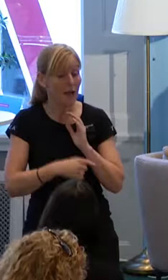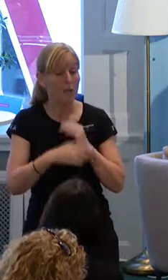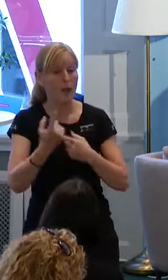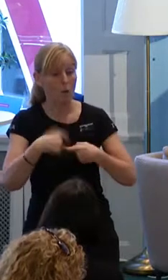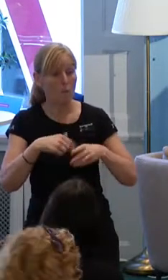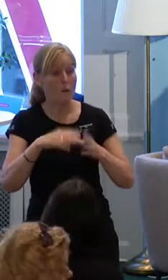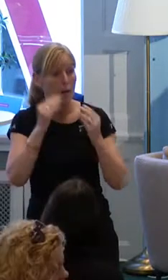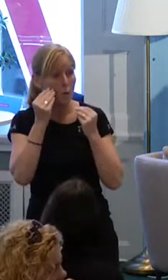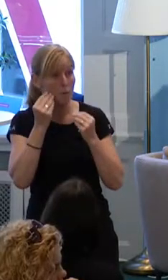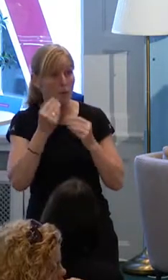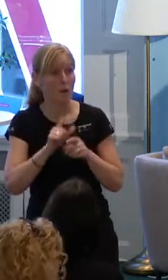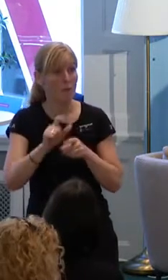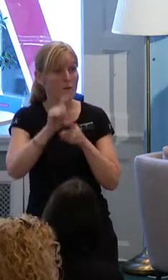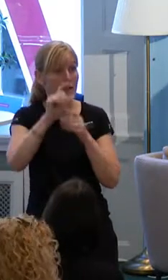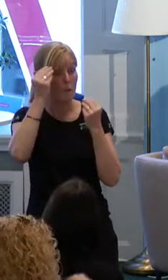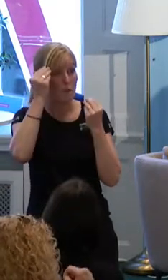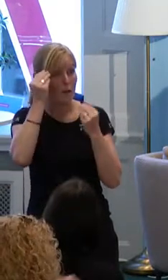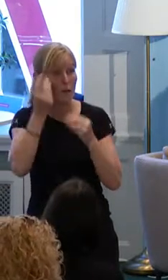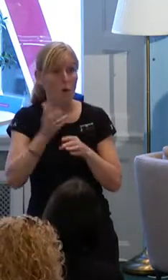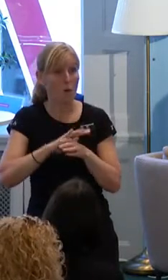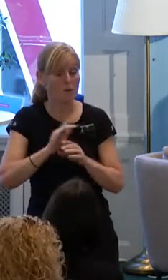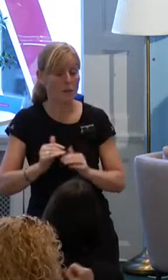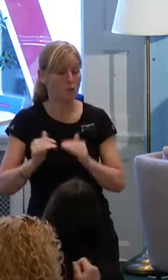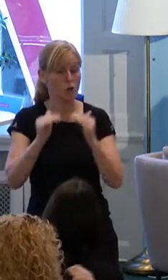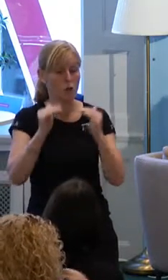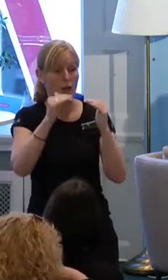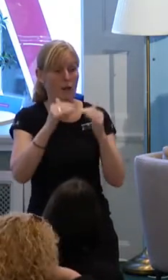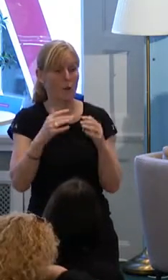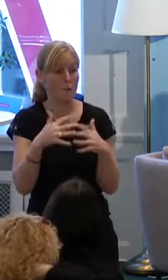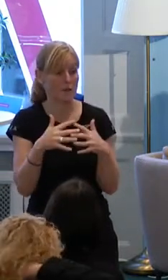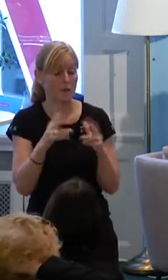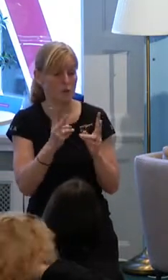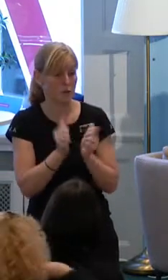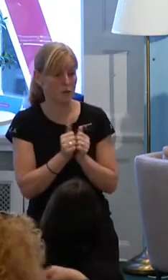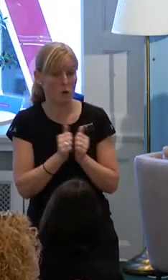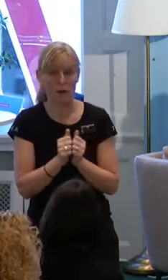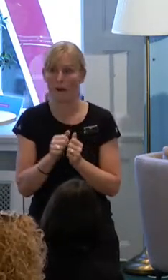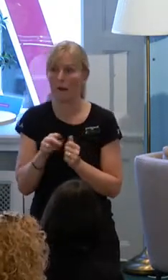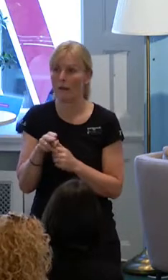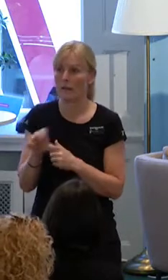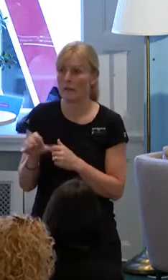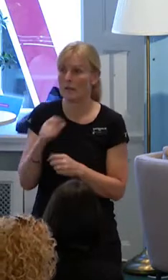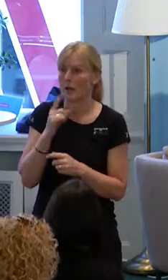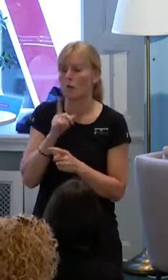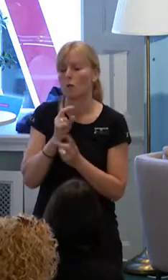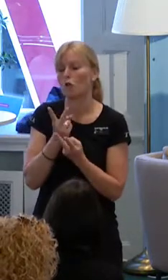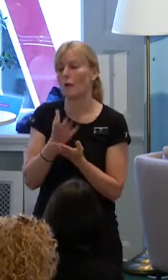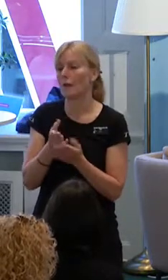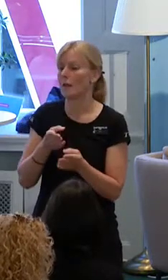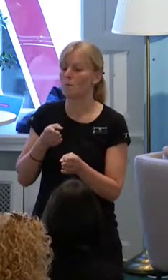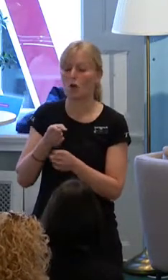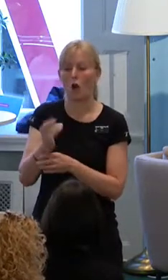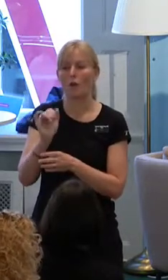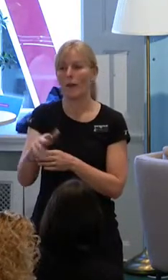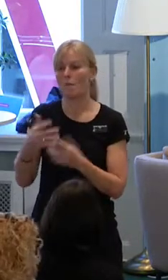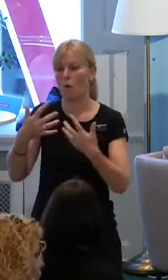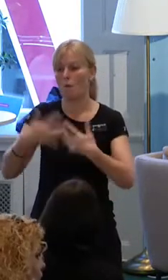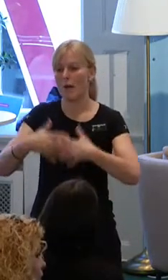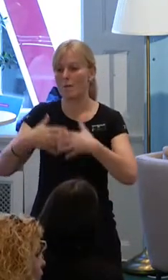kopplat till utbildning och vidareutbildning och kompetenshöjning och matchning och annat. Det betyder inte att det ska vara liksom rakt in på fabriken eller vad det nu är,